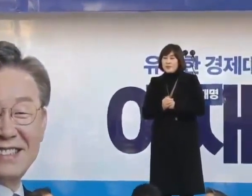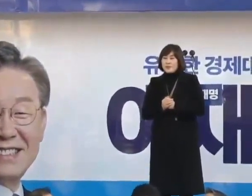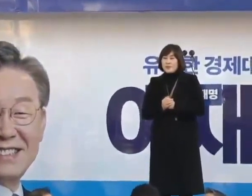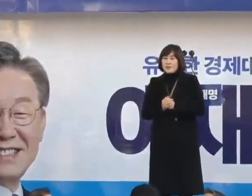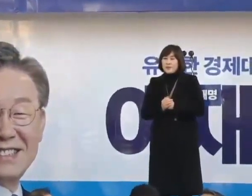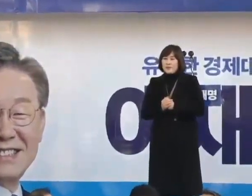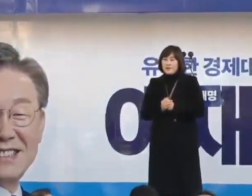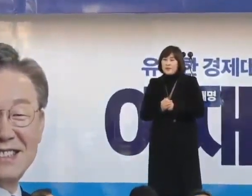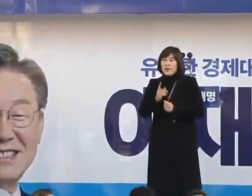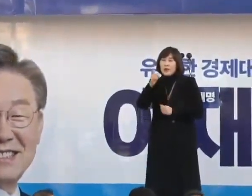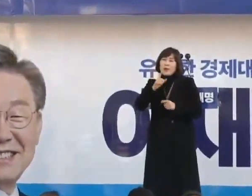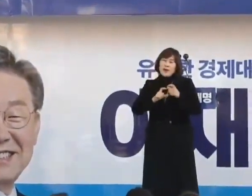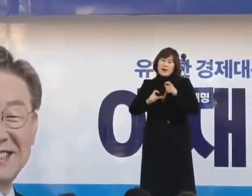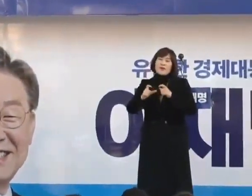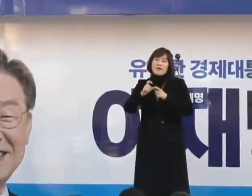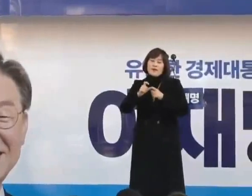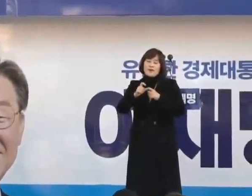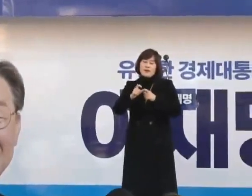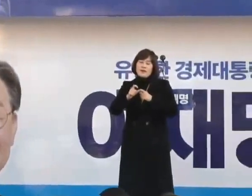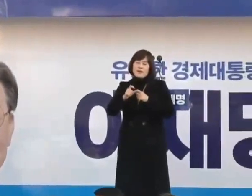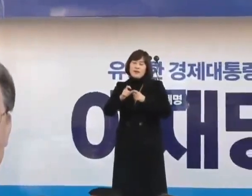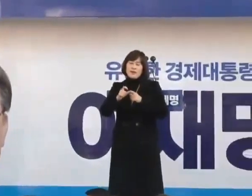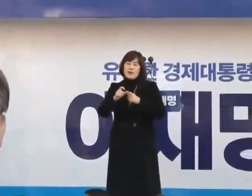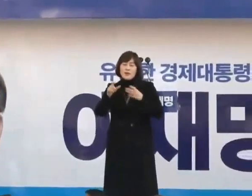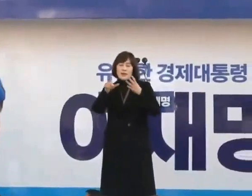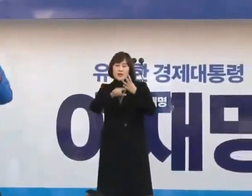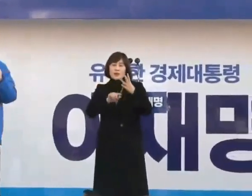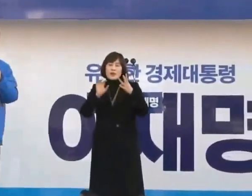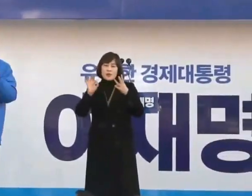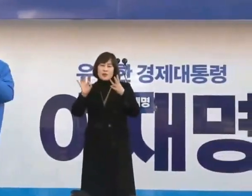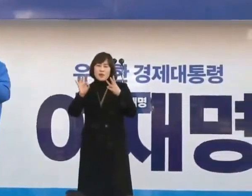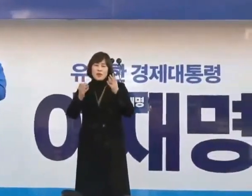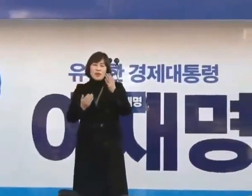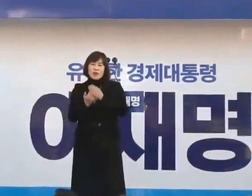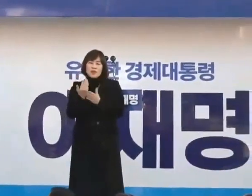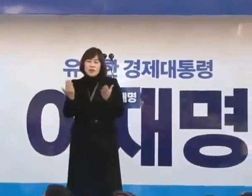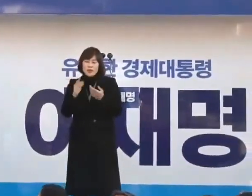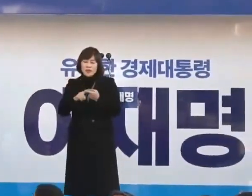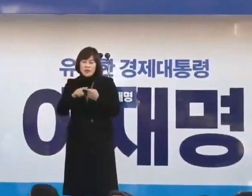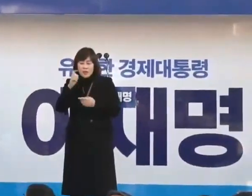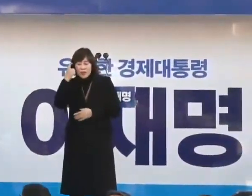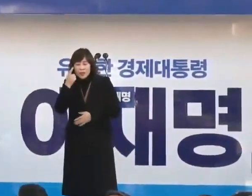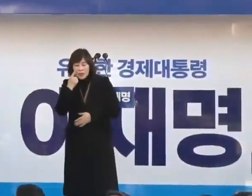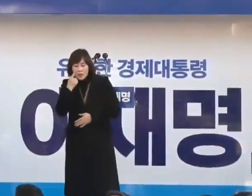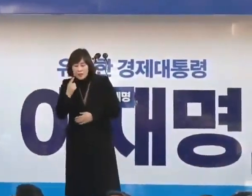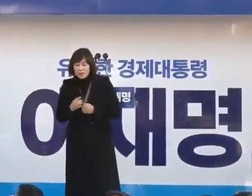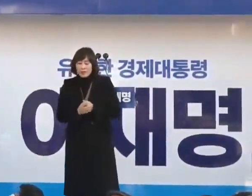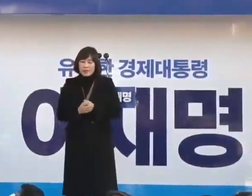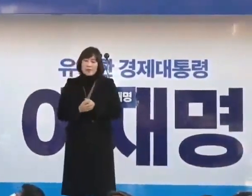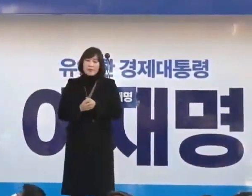진지하게 한 번만 더 3월 10일에 어떤 일이 벌어질지를 생각해 주십시오.